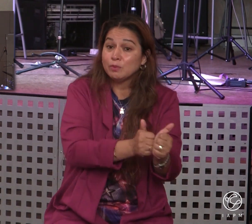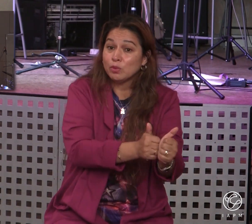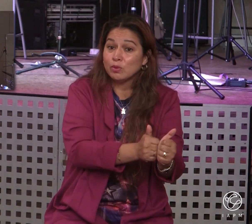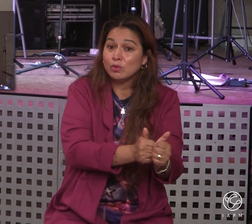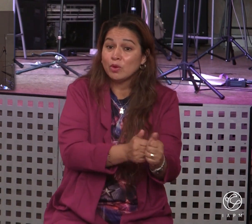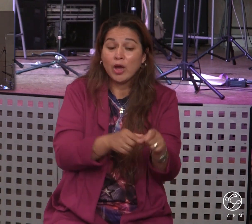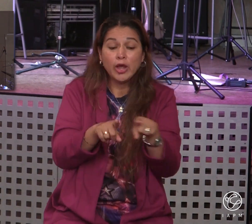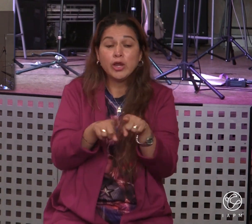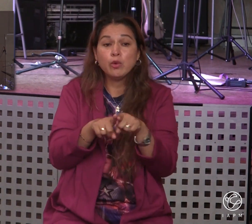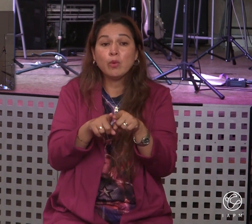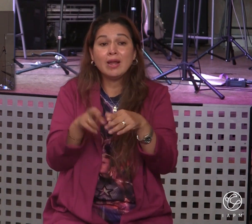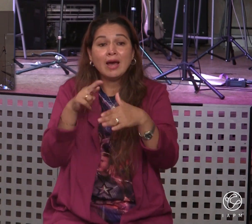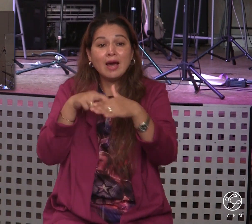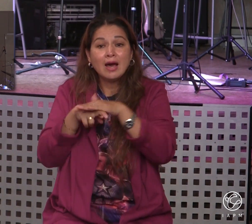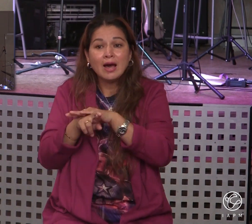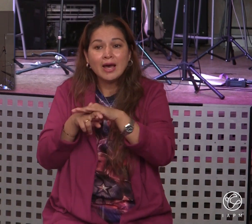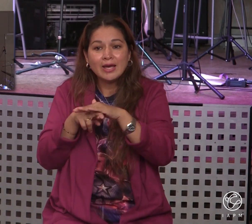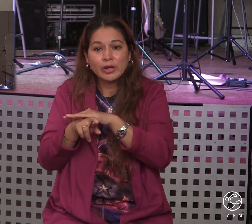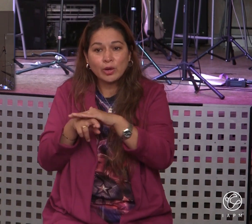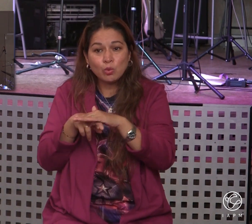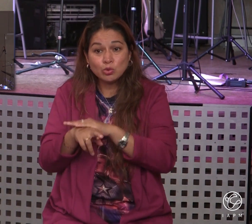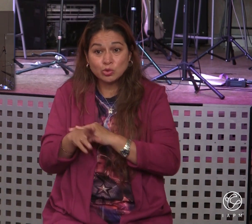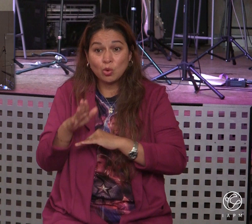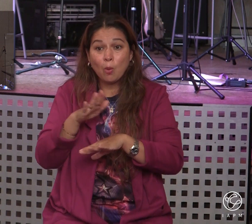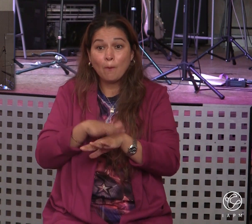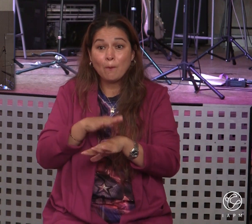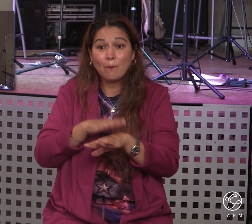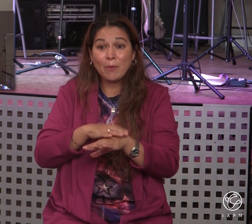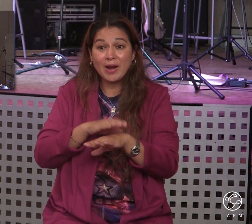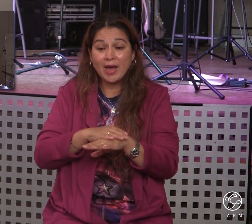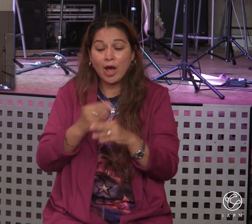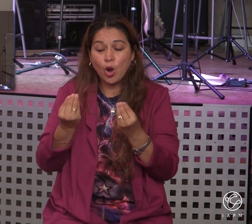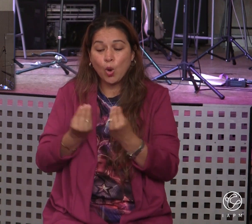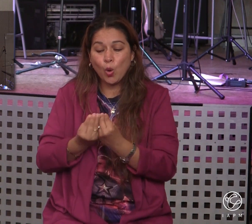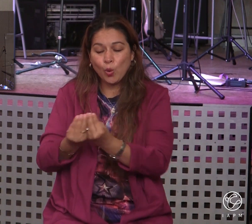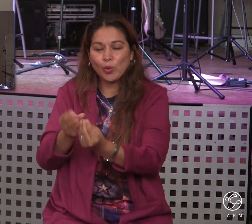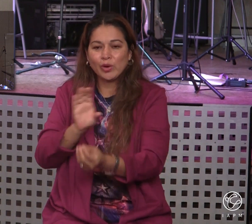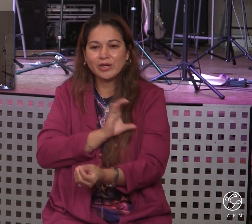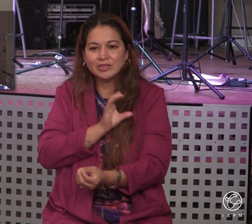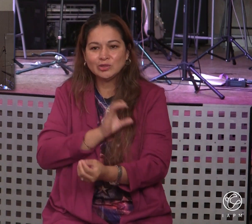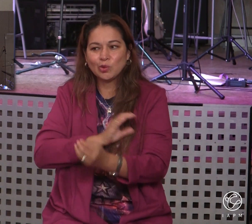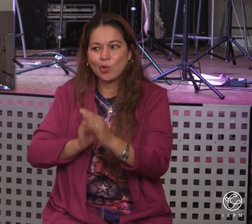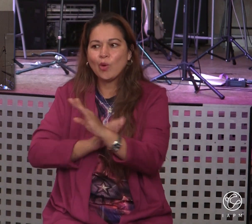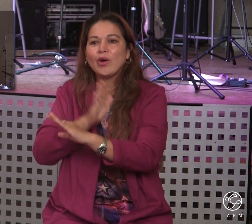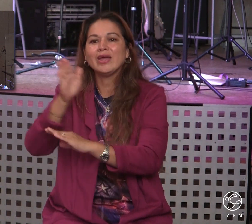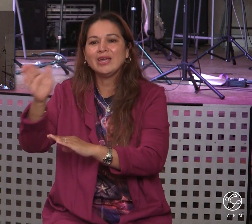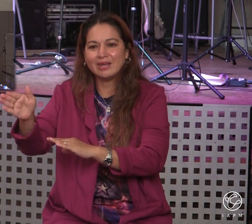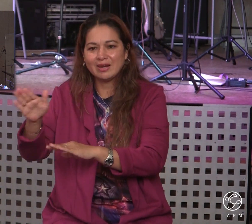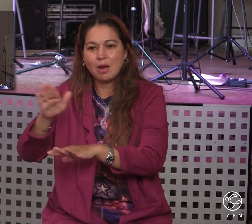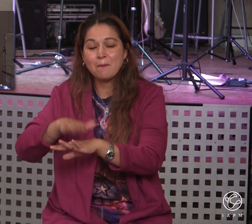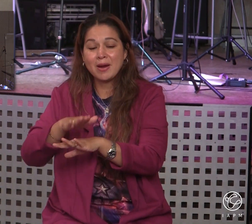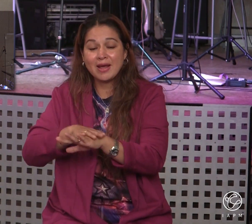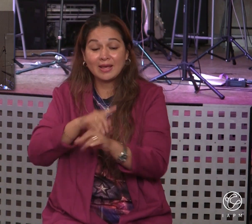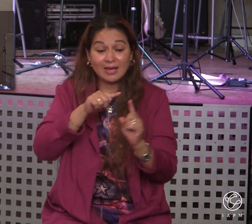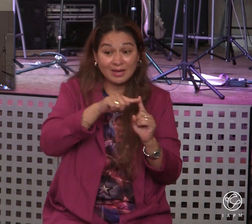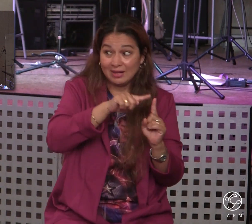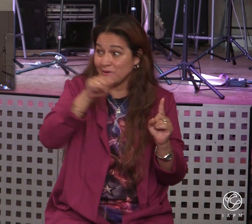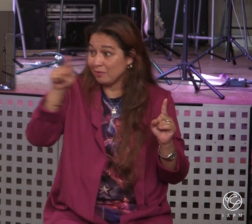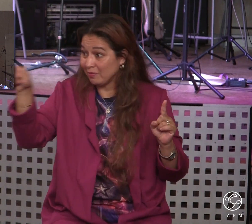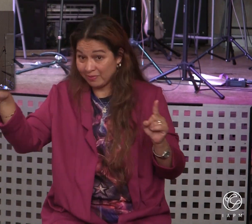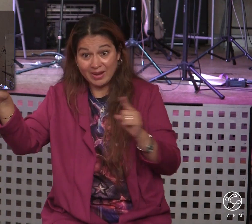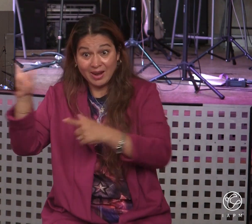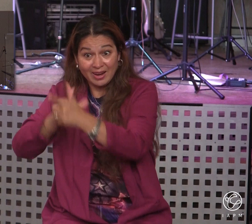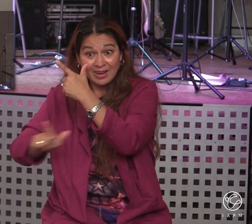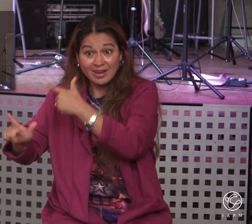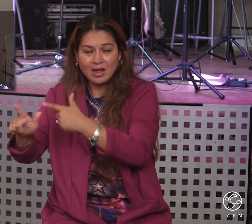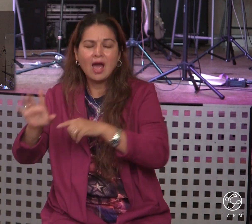Cristo a Capernaum, aunque Él podía ir solo perfectamente, pero les invitó a que le llevasen allí. Realmente quien tenía que